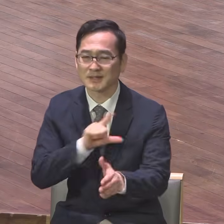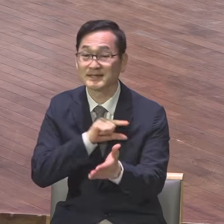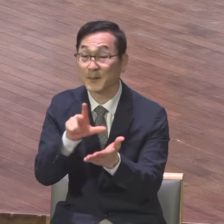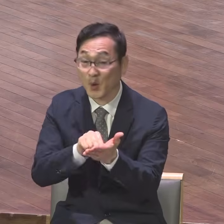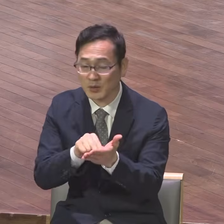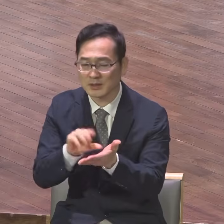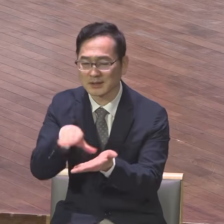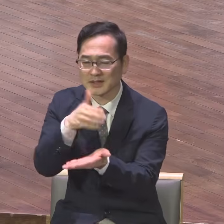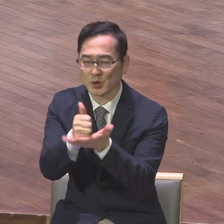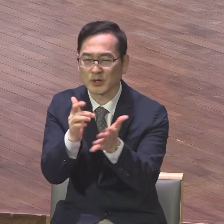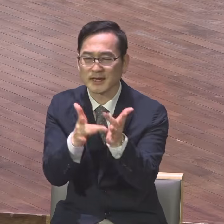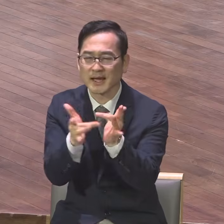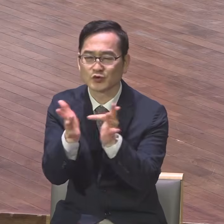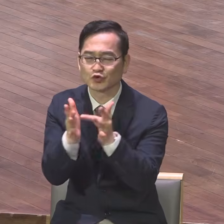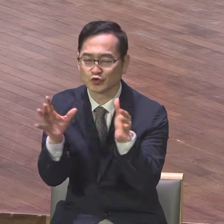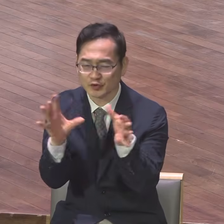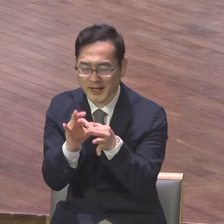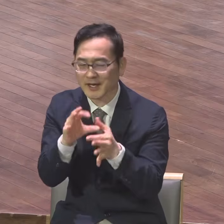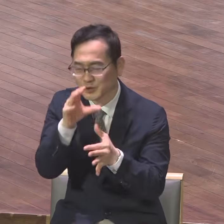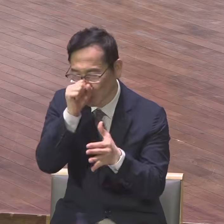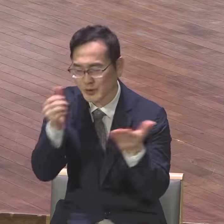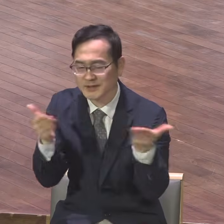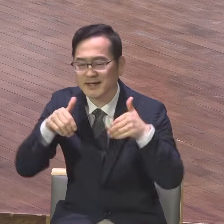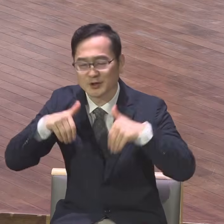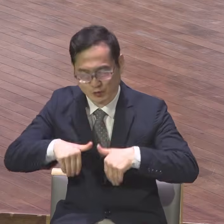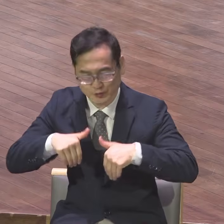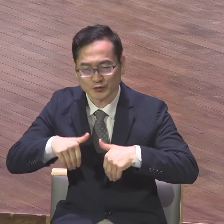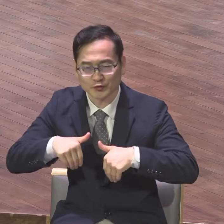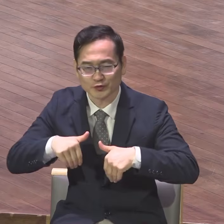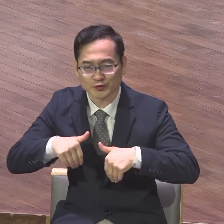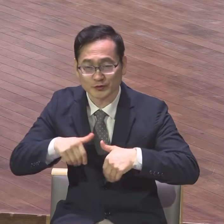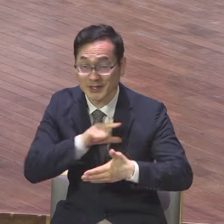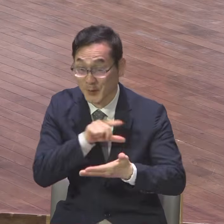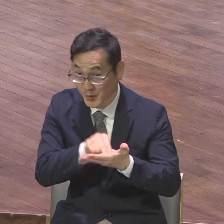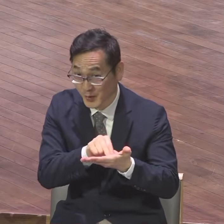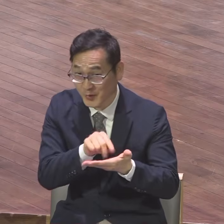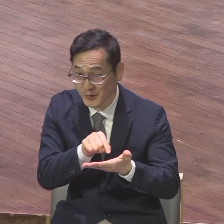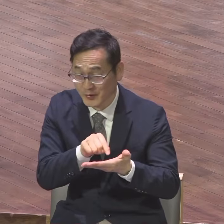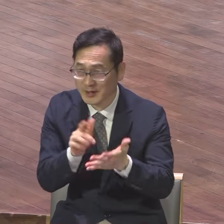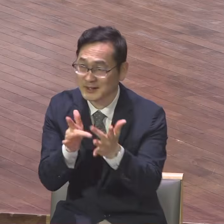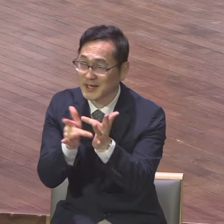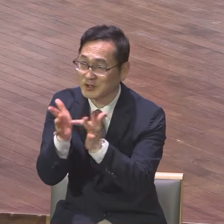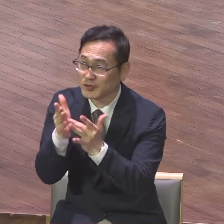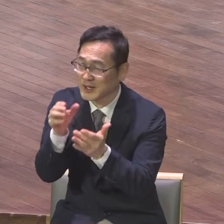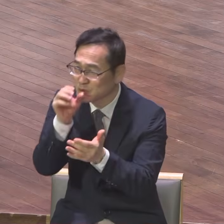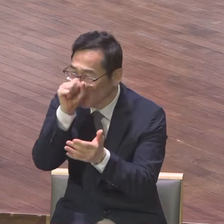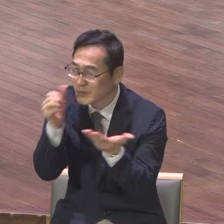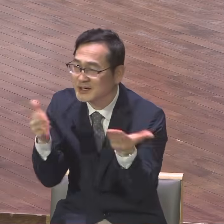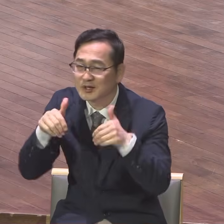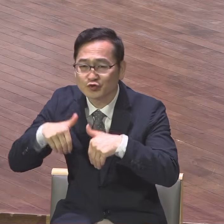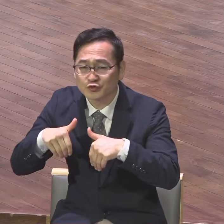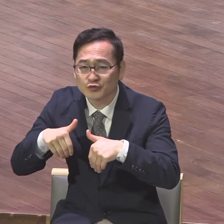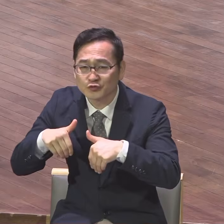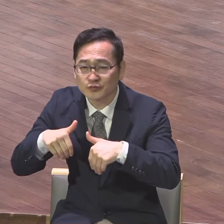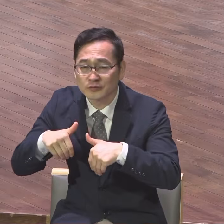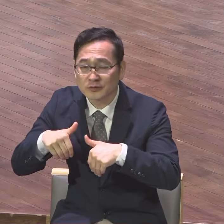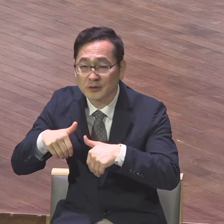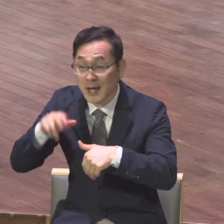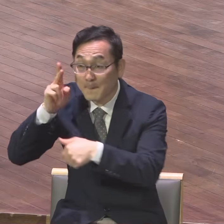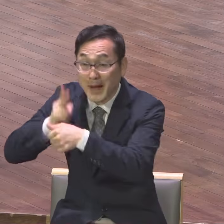예수의 좋은 일꾼 그랬어요. 그리스도 예수의 좋은 일꾼. 사도 바울은